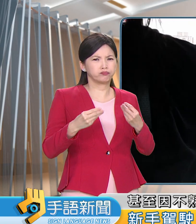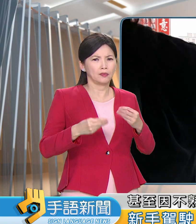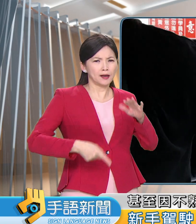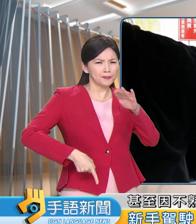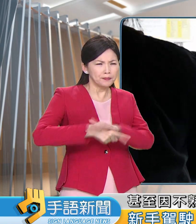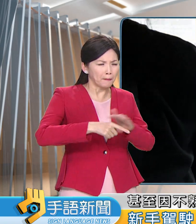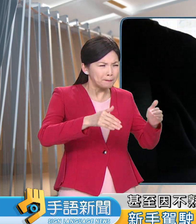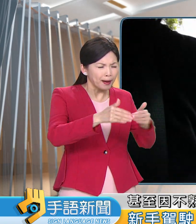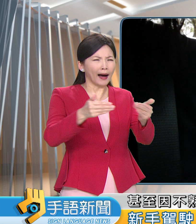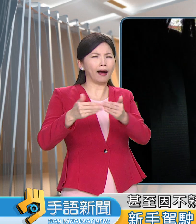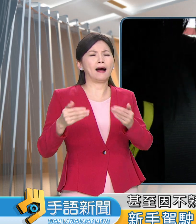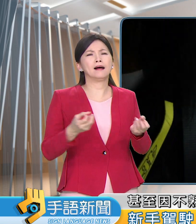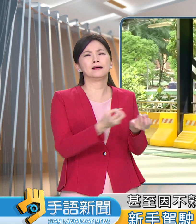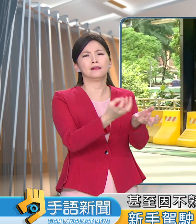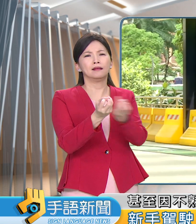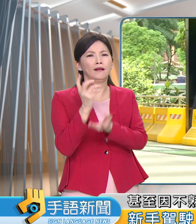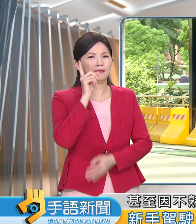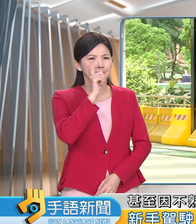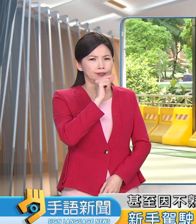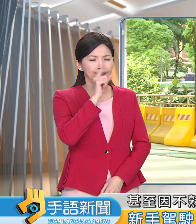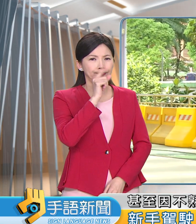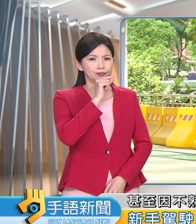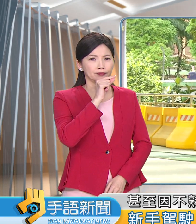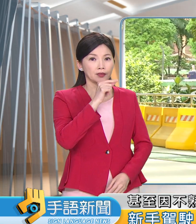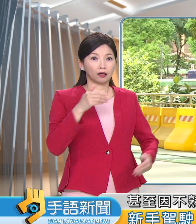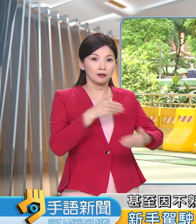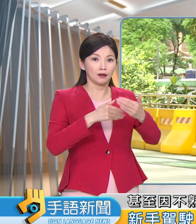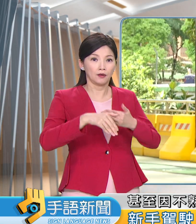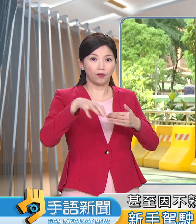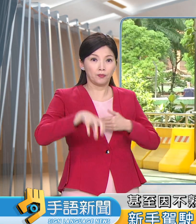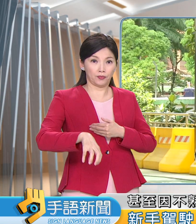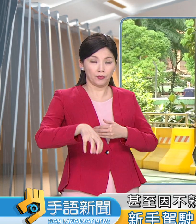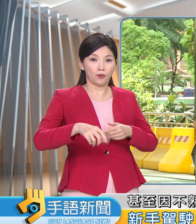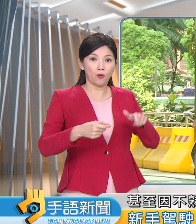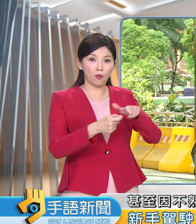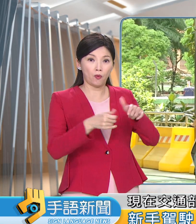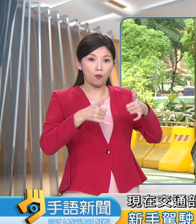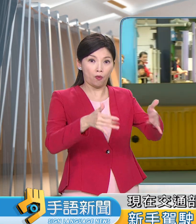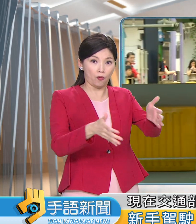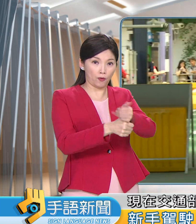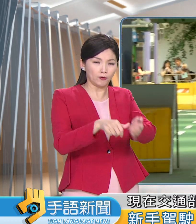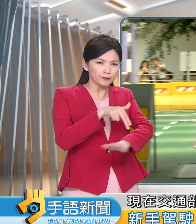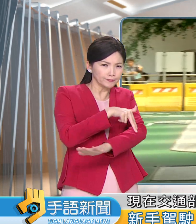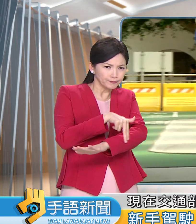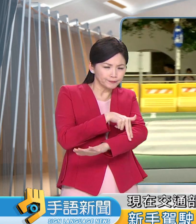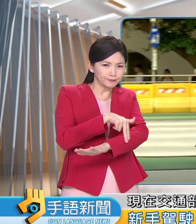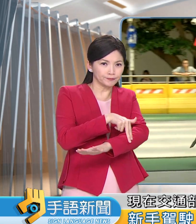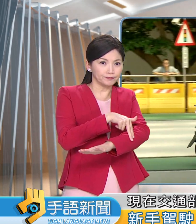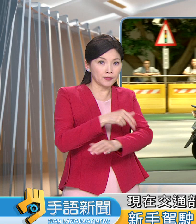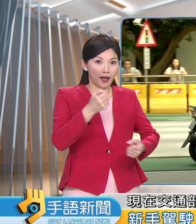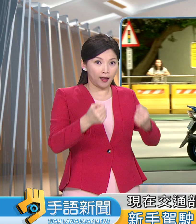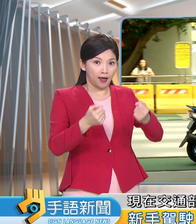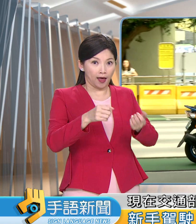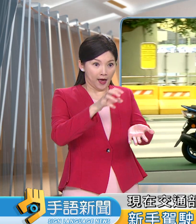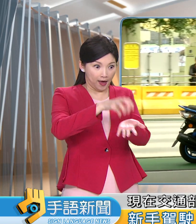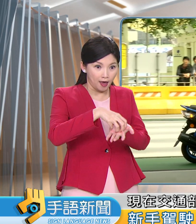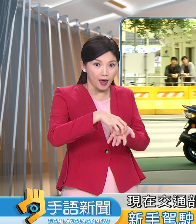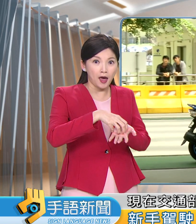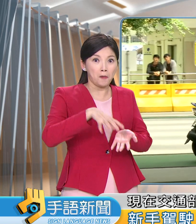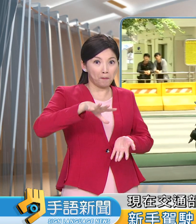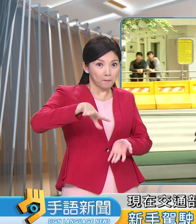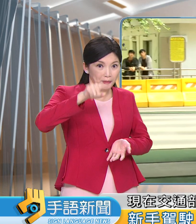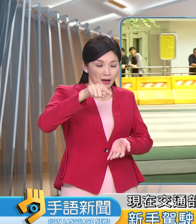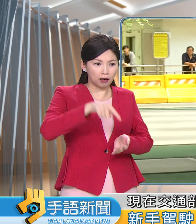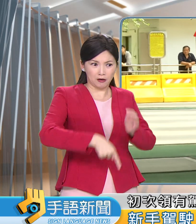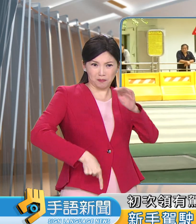路况跟法规，导致肇事几率偏高。现在交通部公路局规划